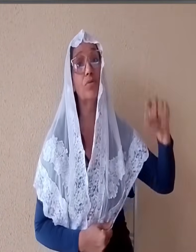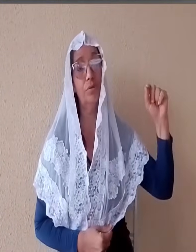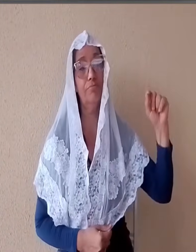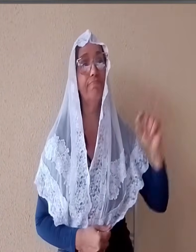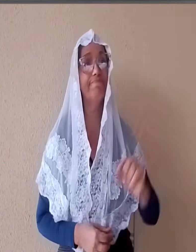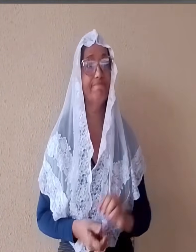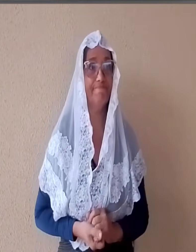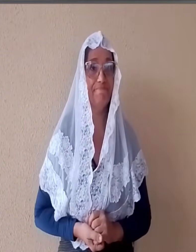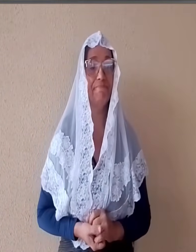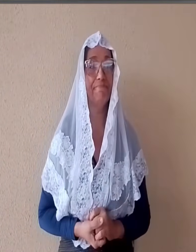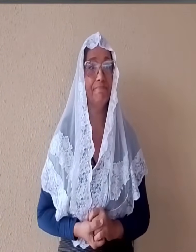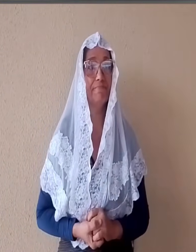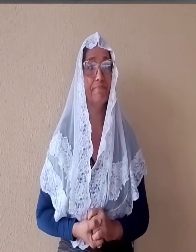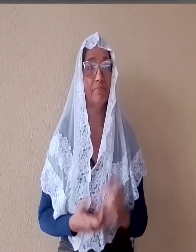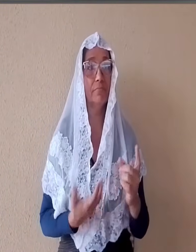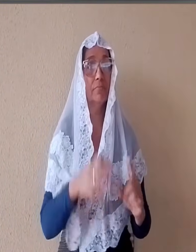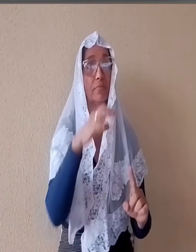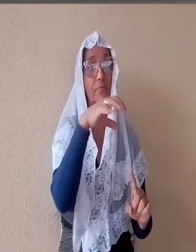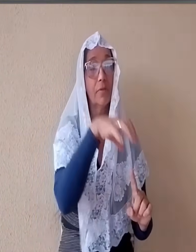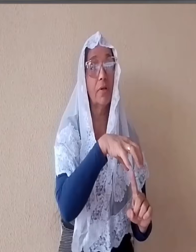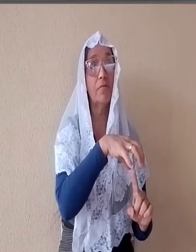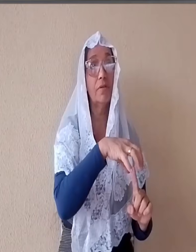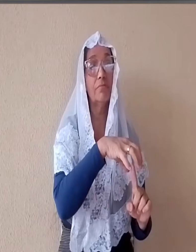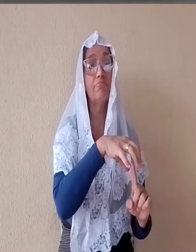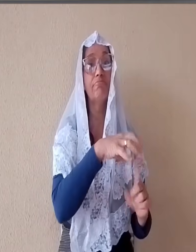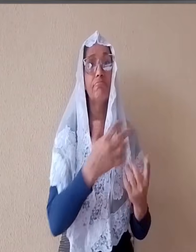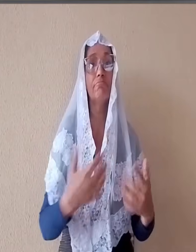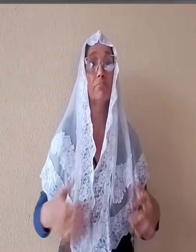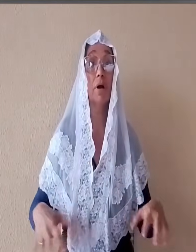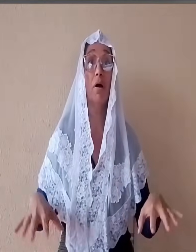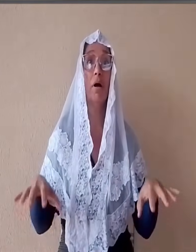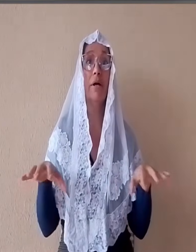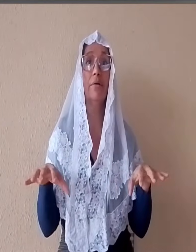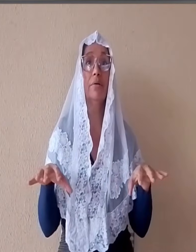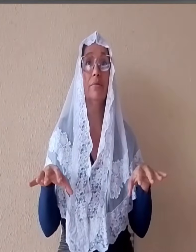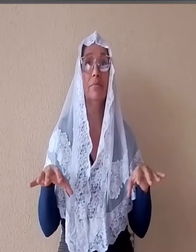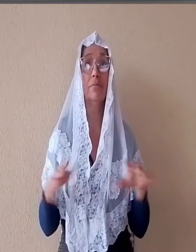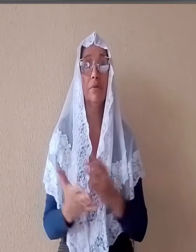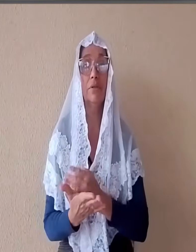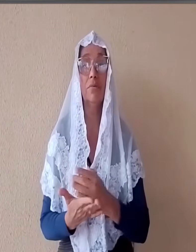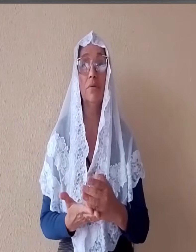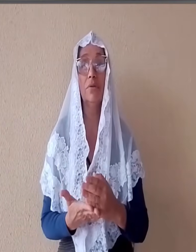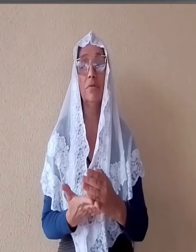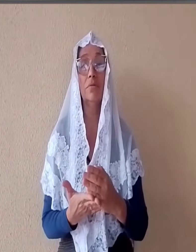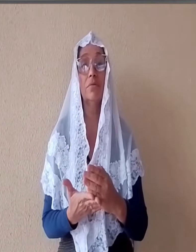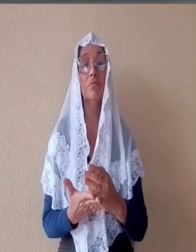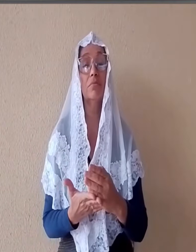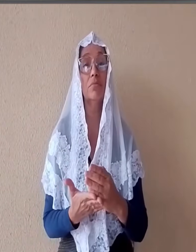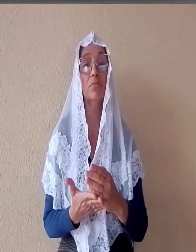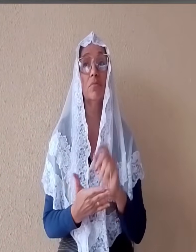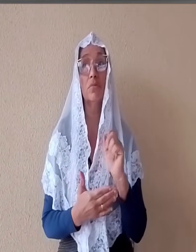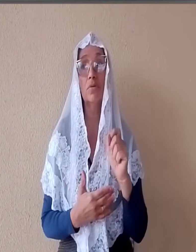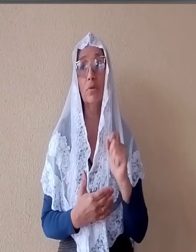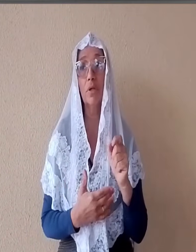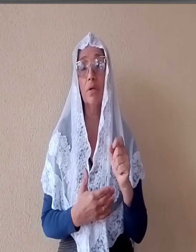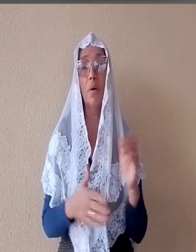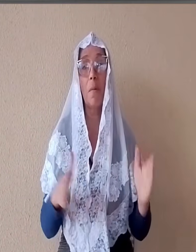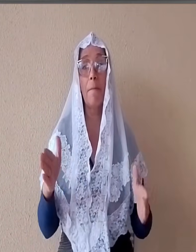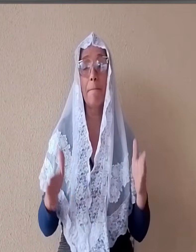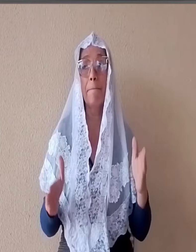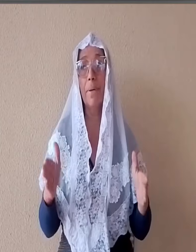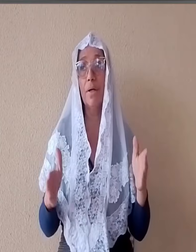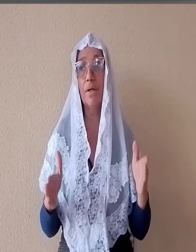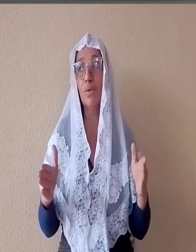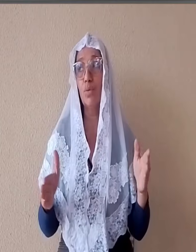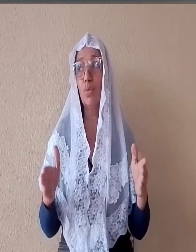Senhor, começou uma fome ali no reinado de Davi. Glória ao nome do Senhor. E a fome começou